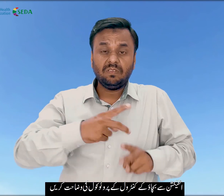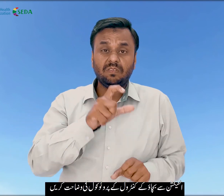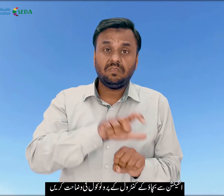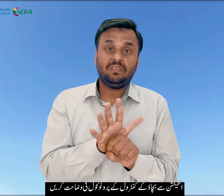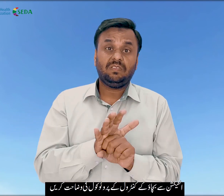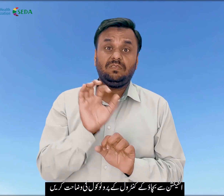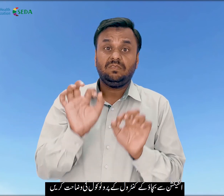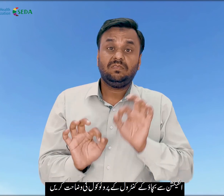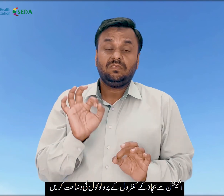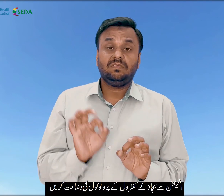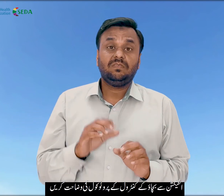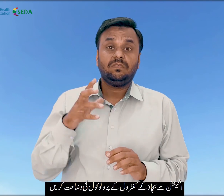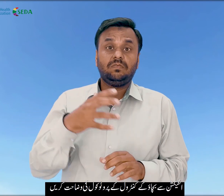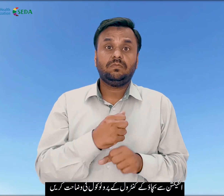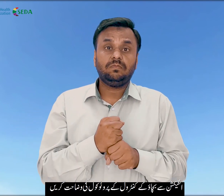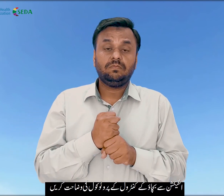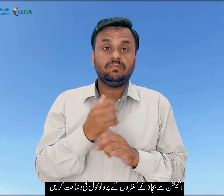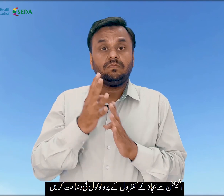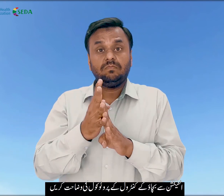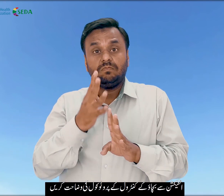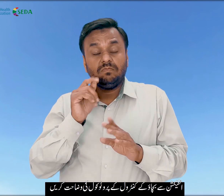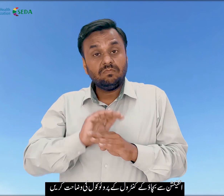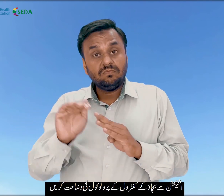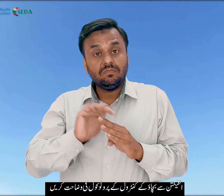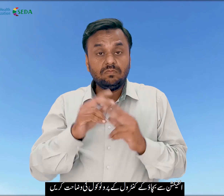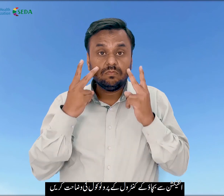انفیکشن سے بچاؤ کے کنٹرول پر پروٹوکول کی وضاحت کریں۔